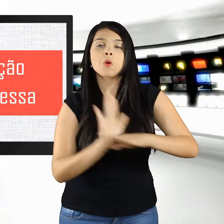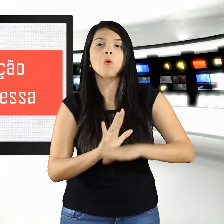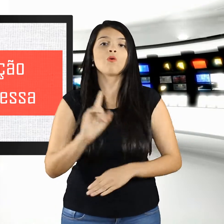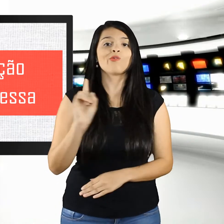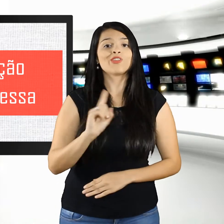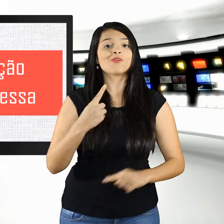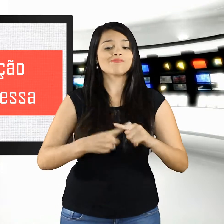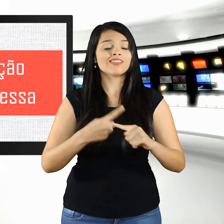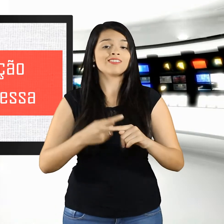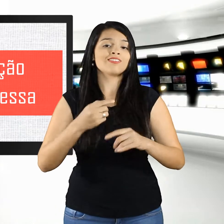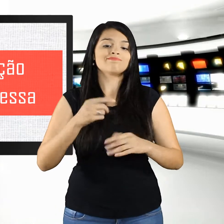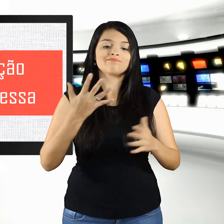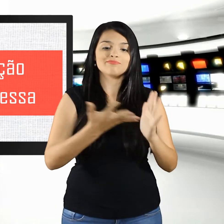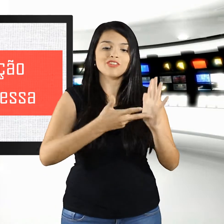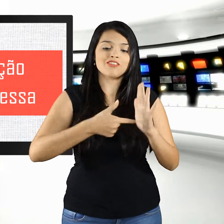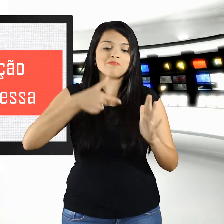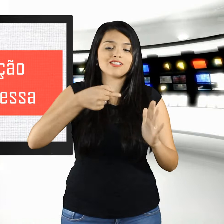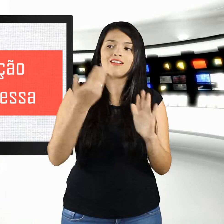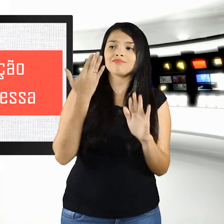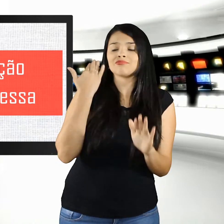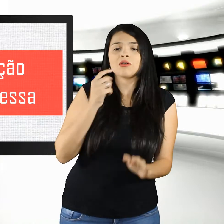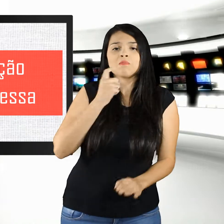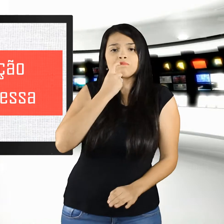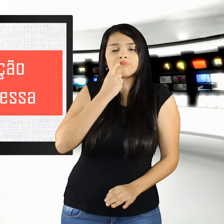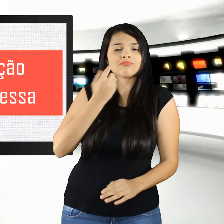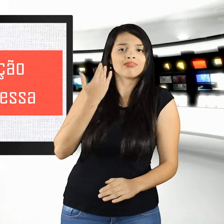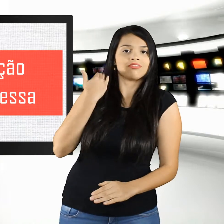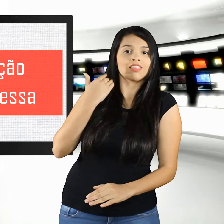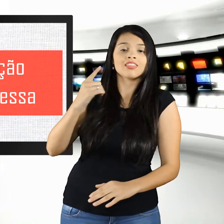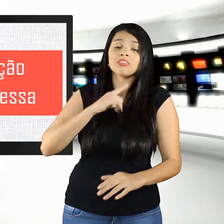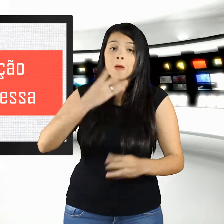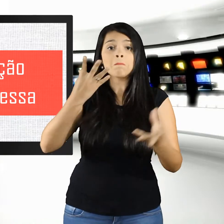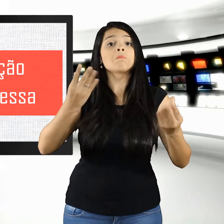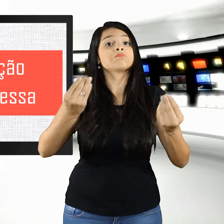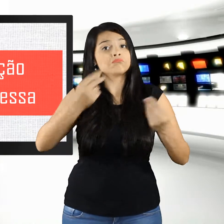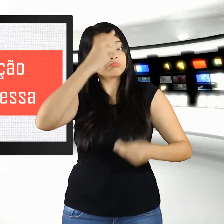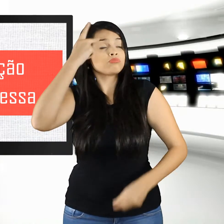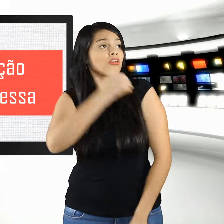7ª edição foi realizada recentemente e com um número expressivo de candidatos no estado do Rio de Janeiro,